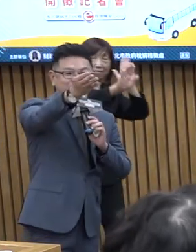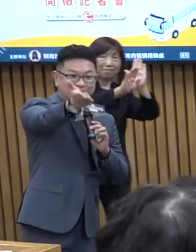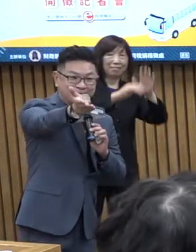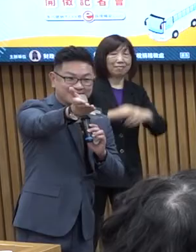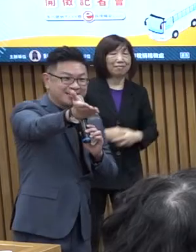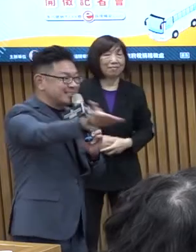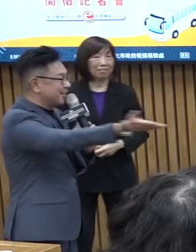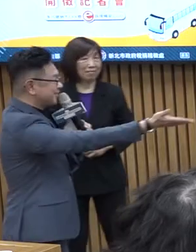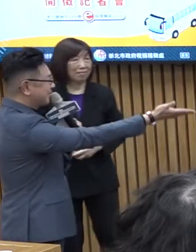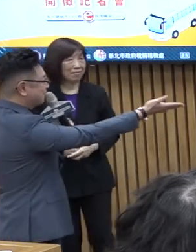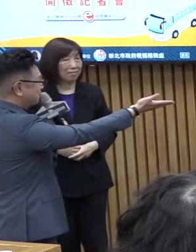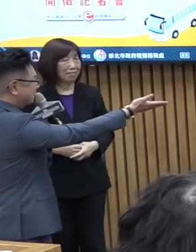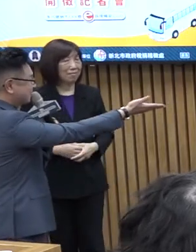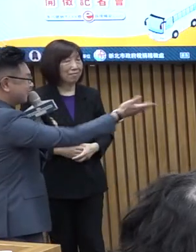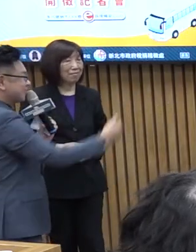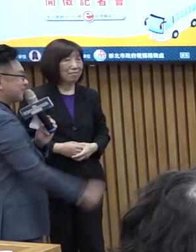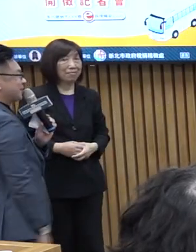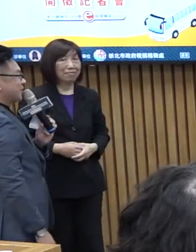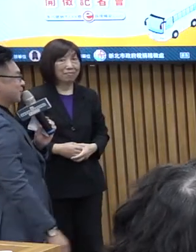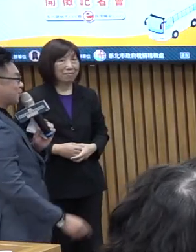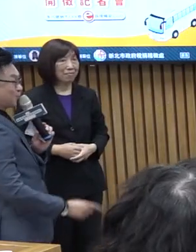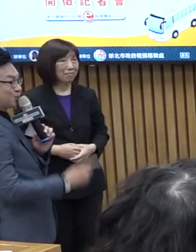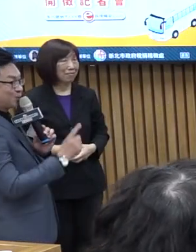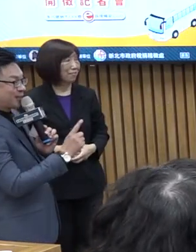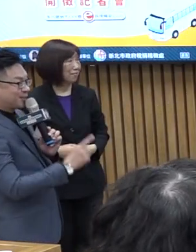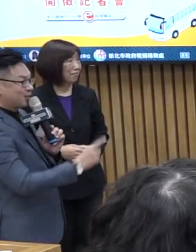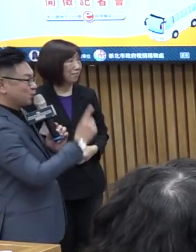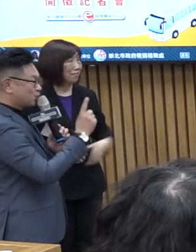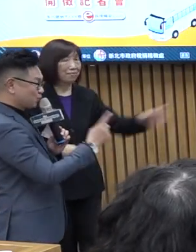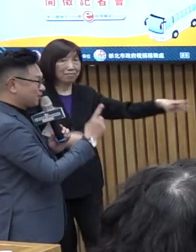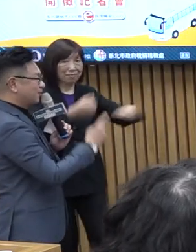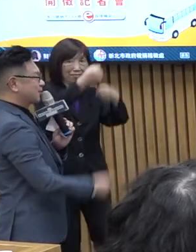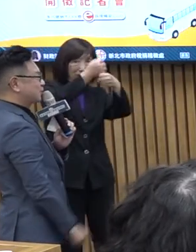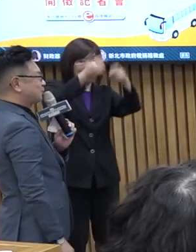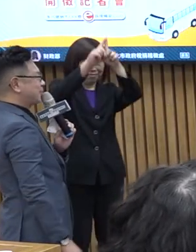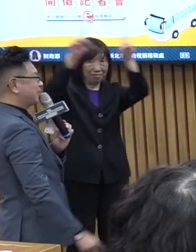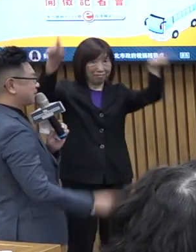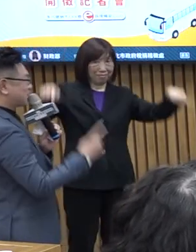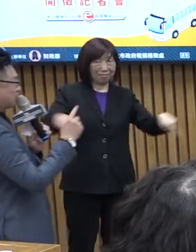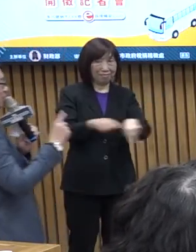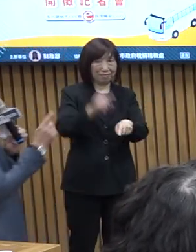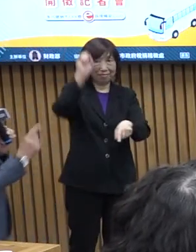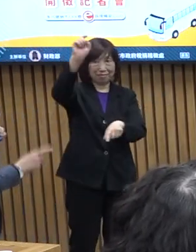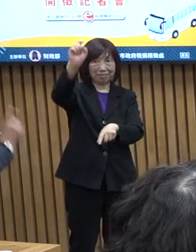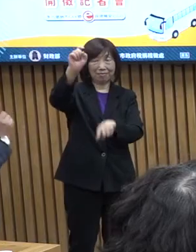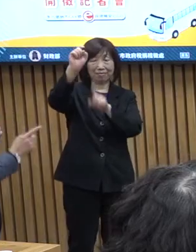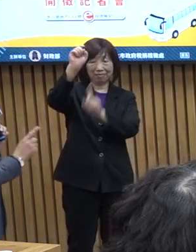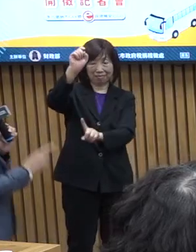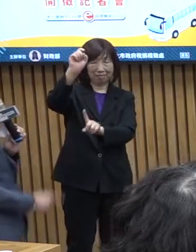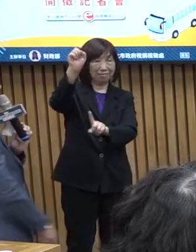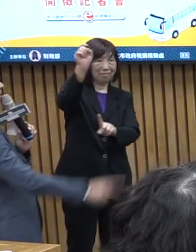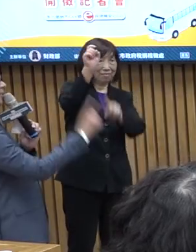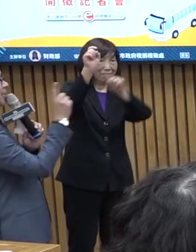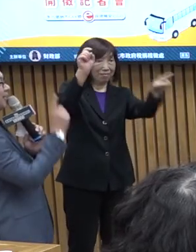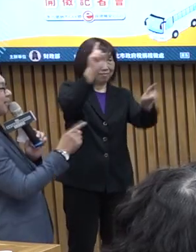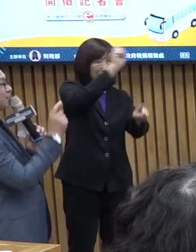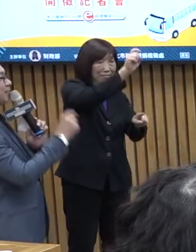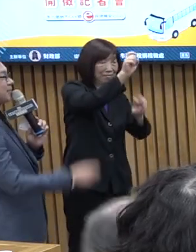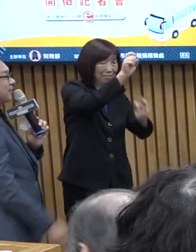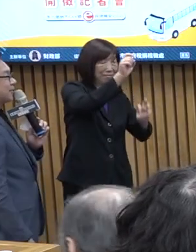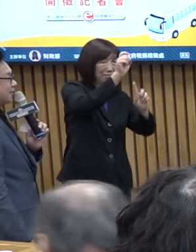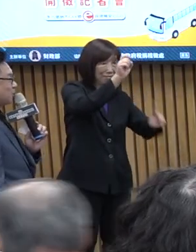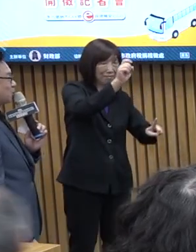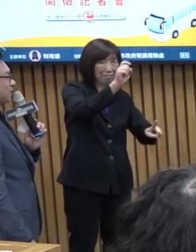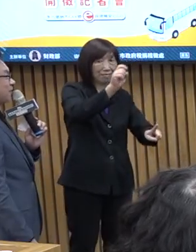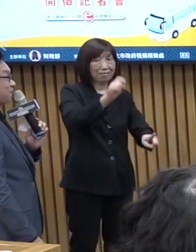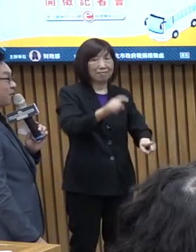请媒体朋友们再将我们三位长官手中拿的重要的10月1号到10月31号正式开征。那另外